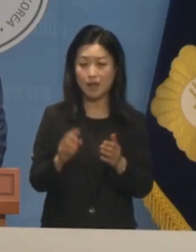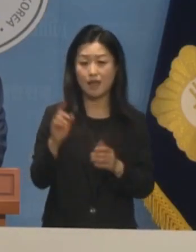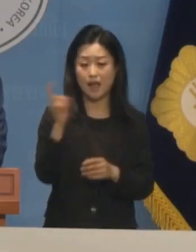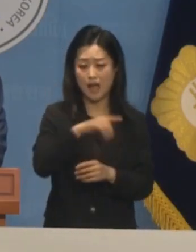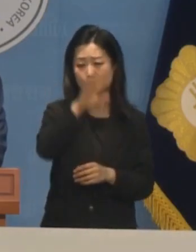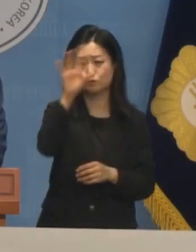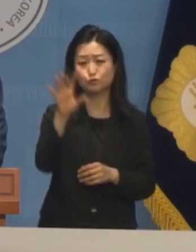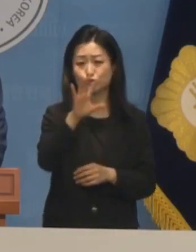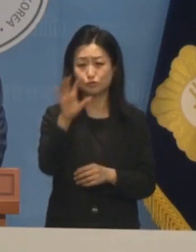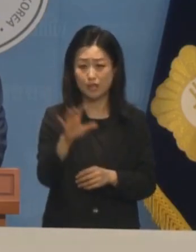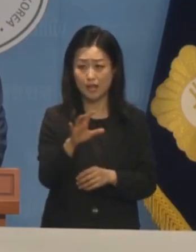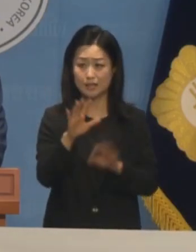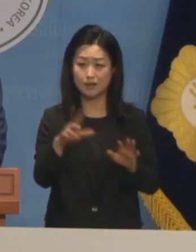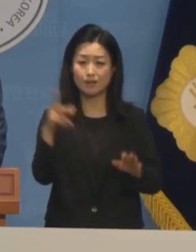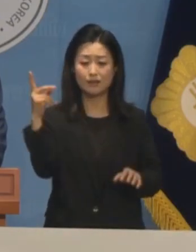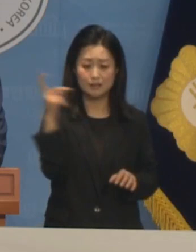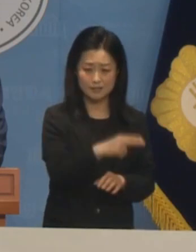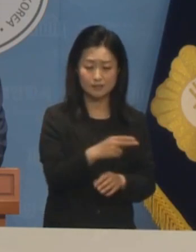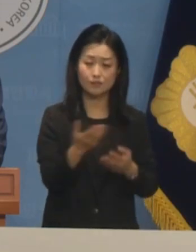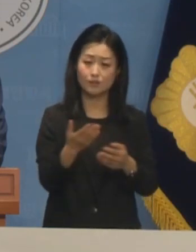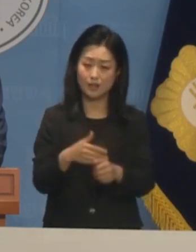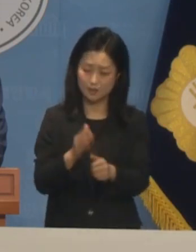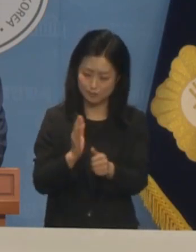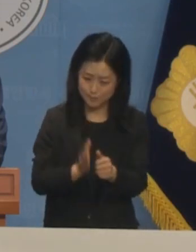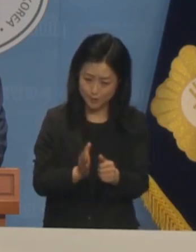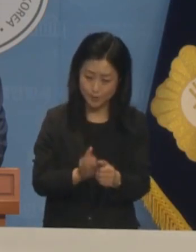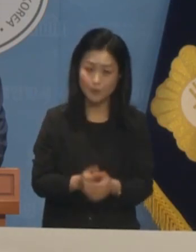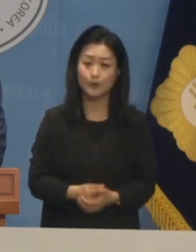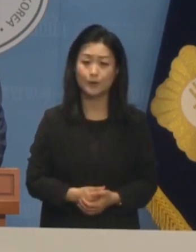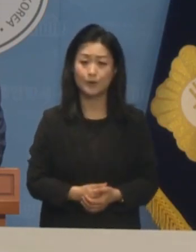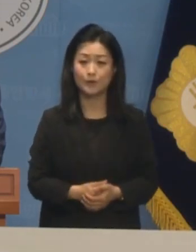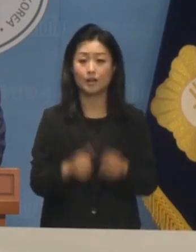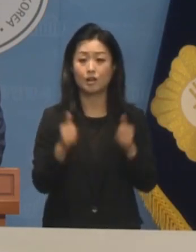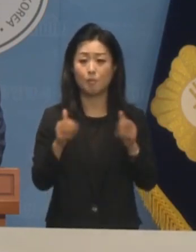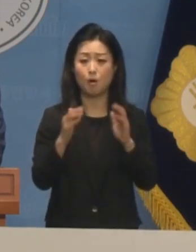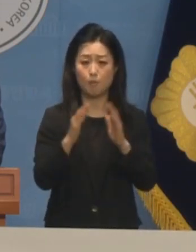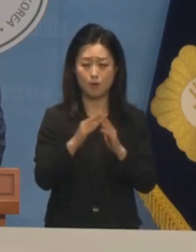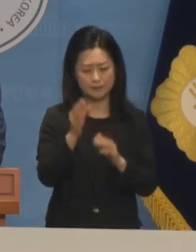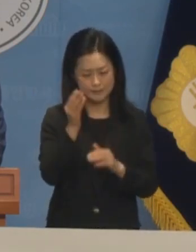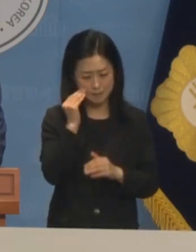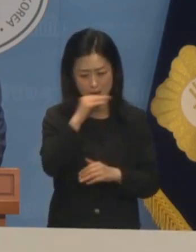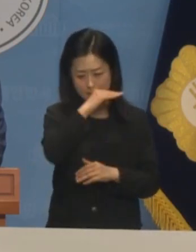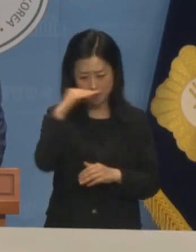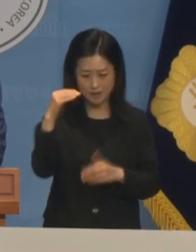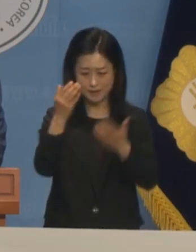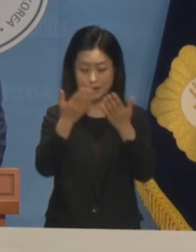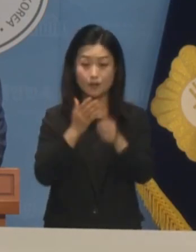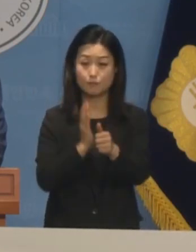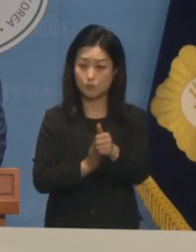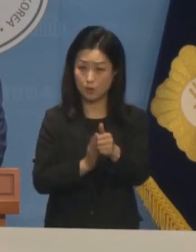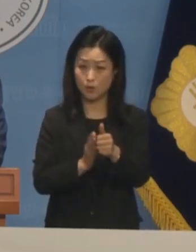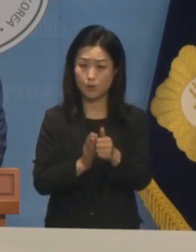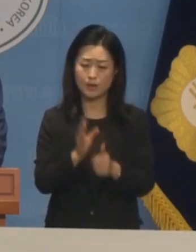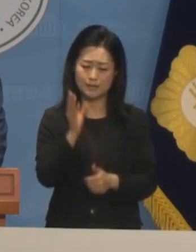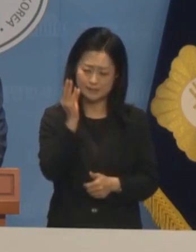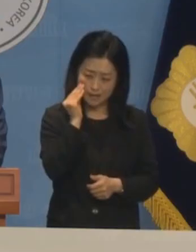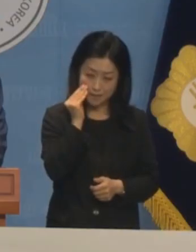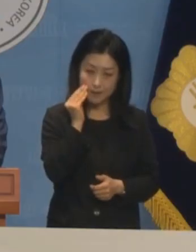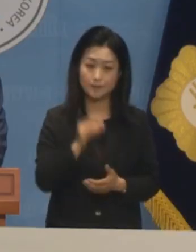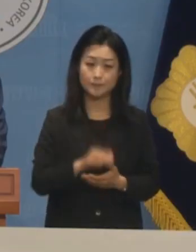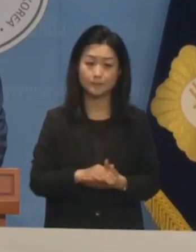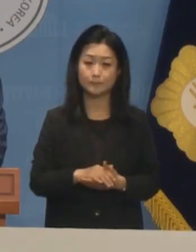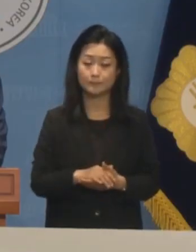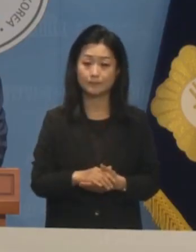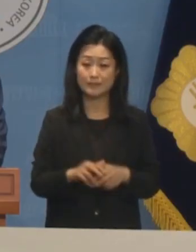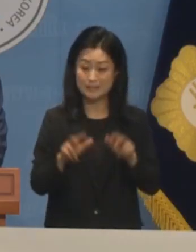고리를 이번 판결을 통해서 법원이 바로잡을 수 있습니다. 법원이 이번 판결부터